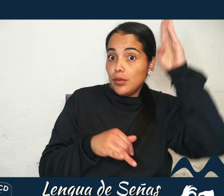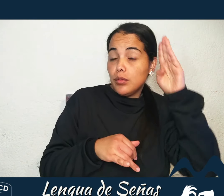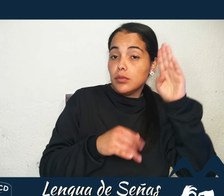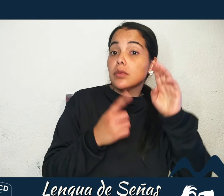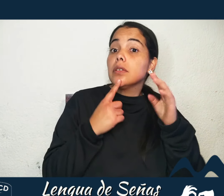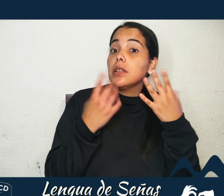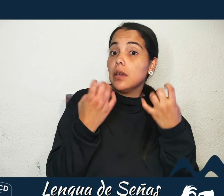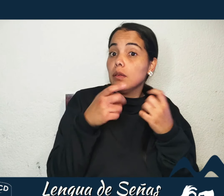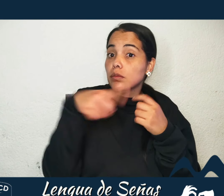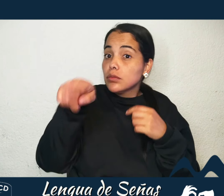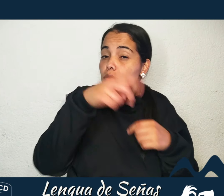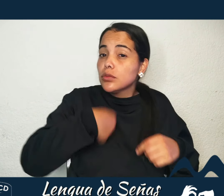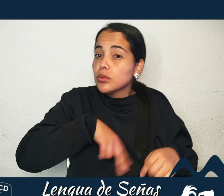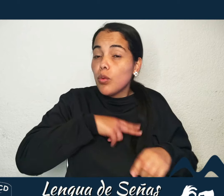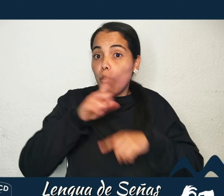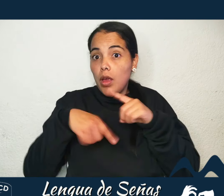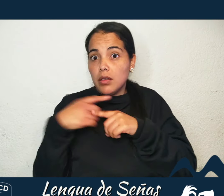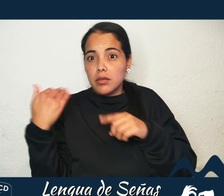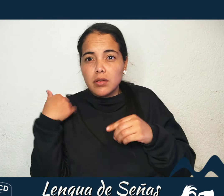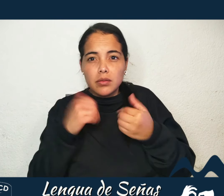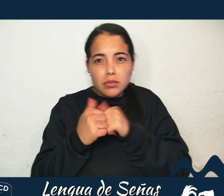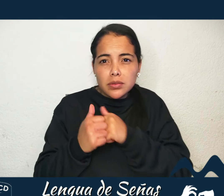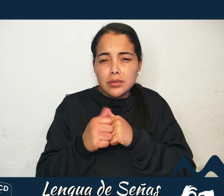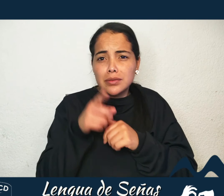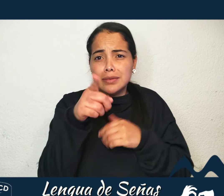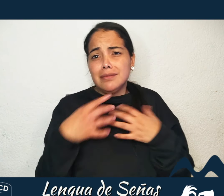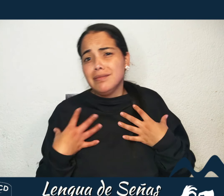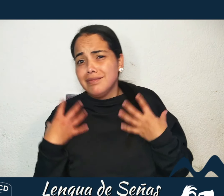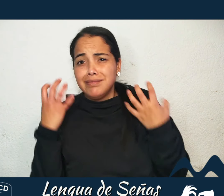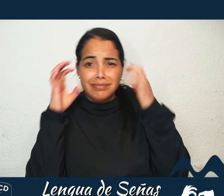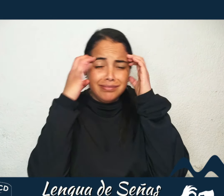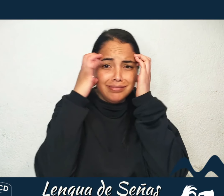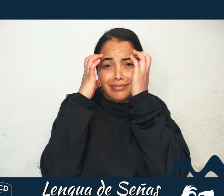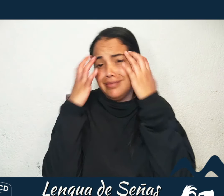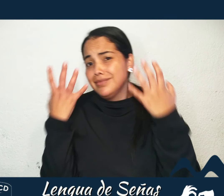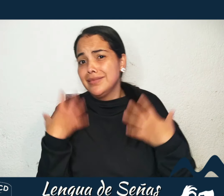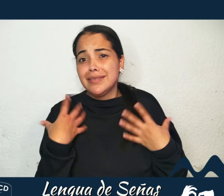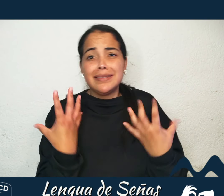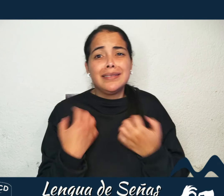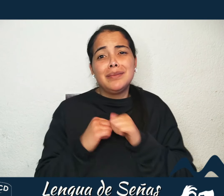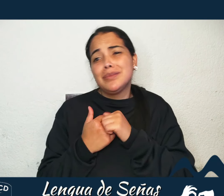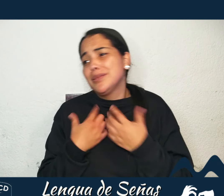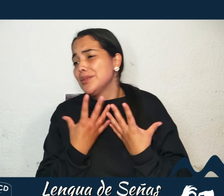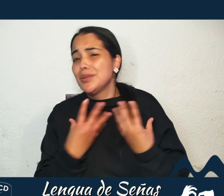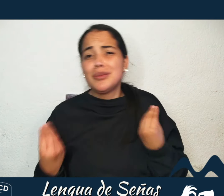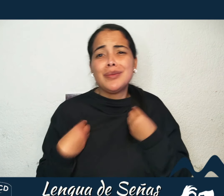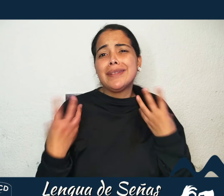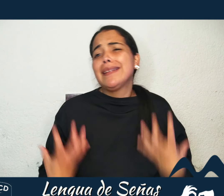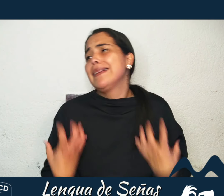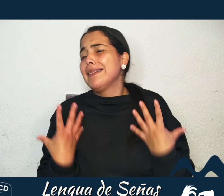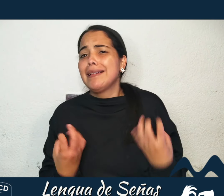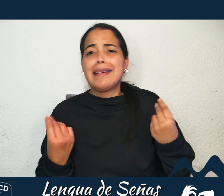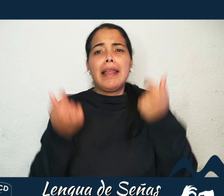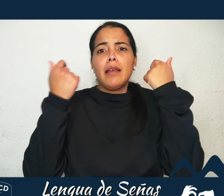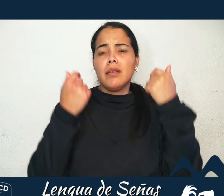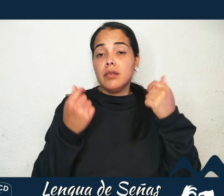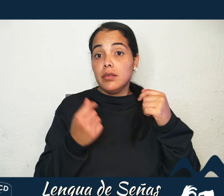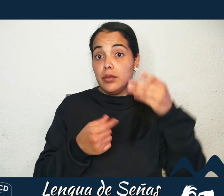ahí donde nuestras dificultades nos generan angustia y quisiéramos que ese problema salga de nuestra